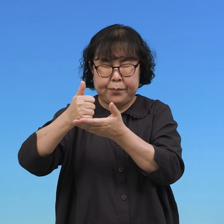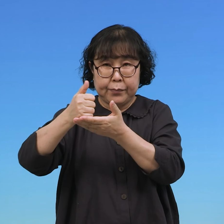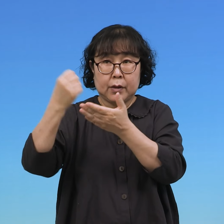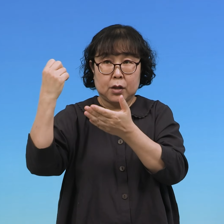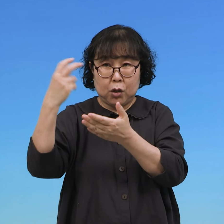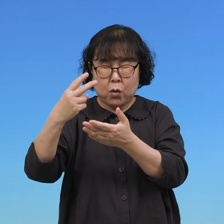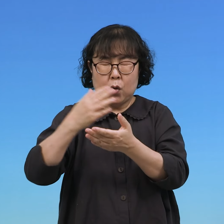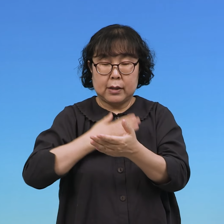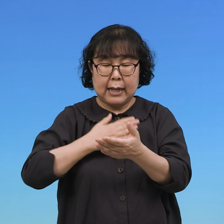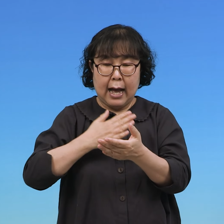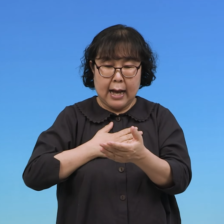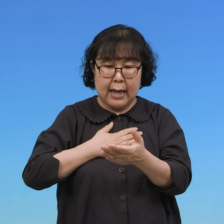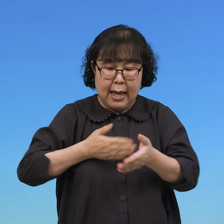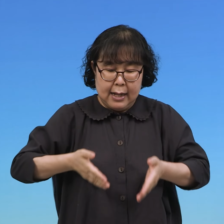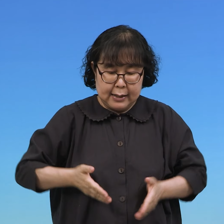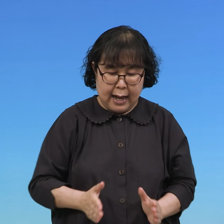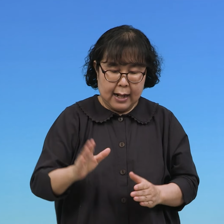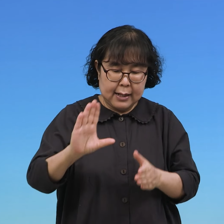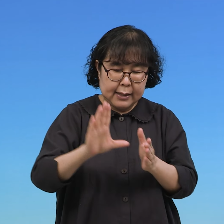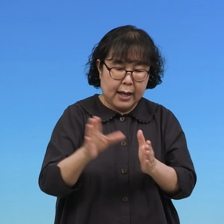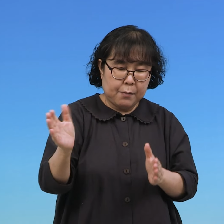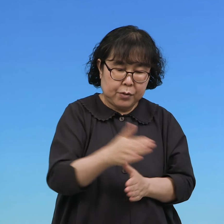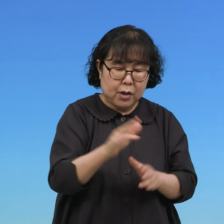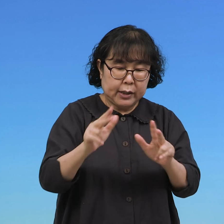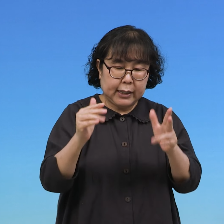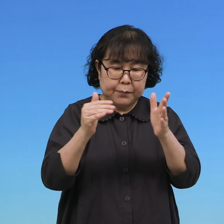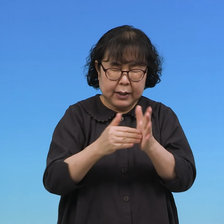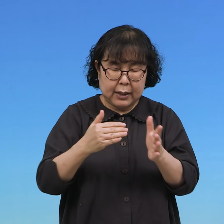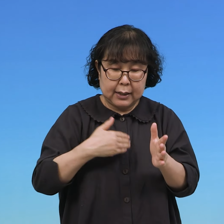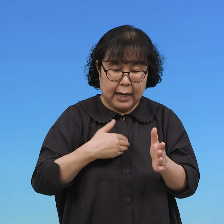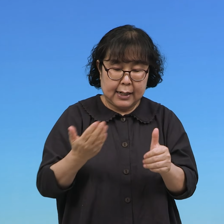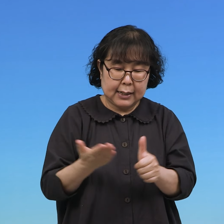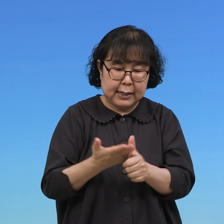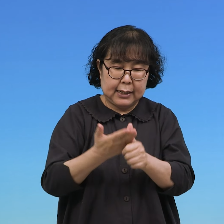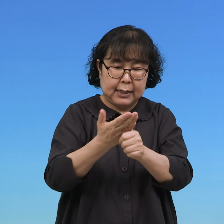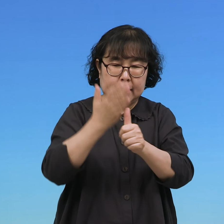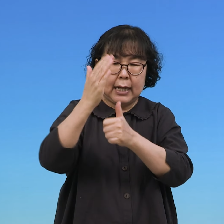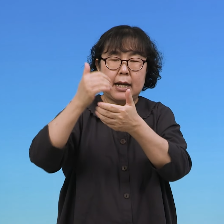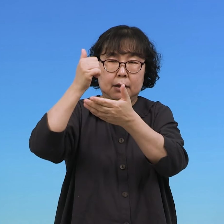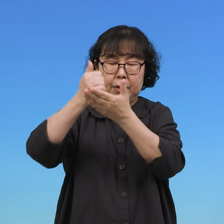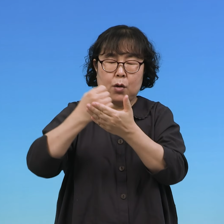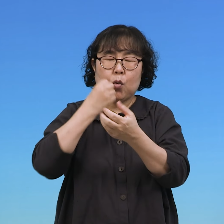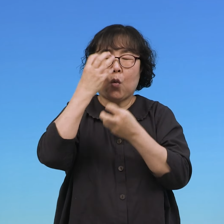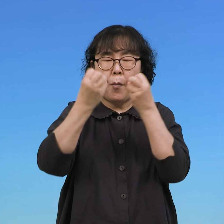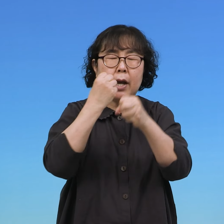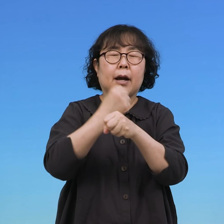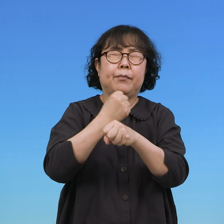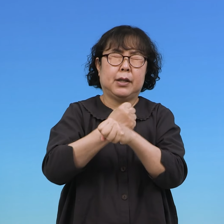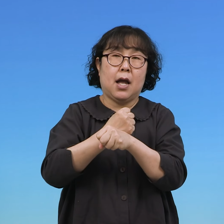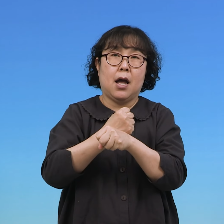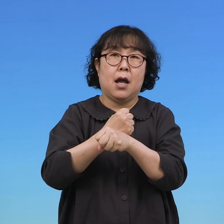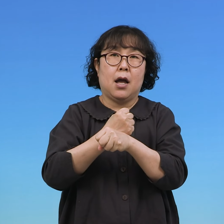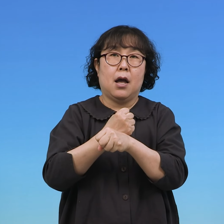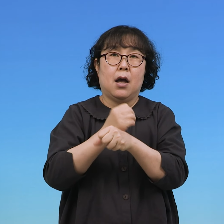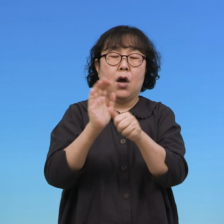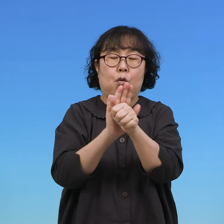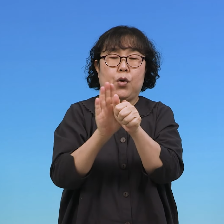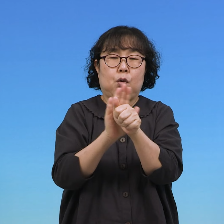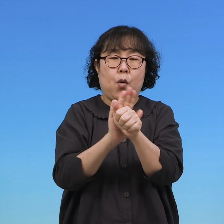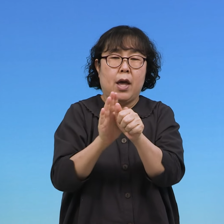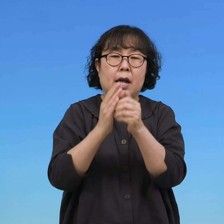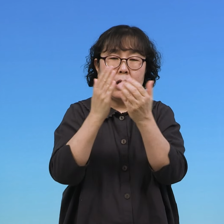보세요. 나의 출생으로부터 지금까지 나를 기르신 하나님. 위로해 드리고 싶어서